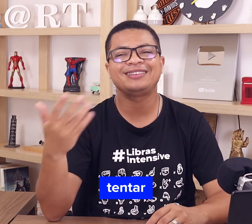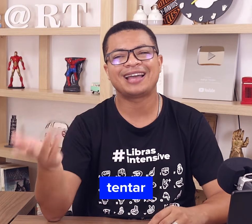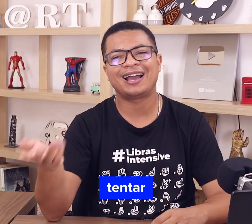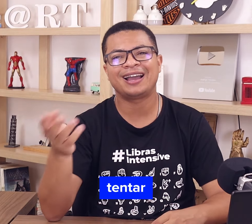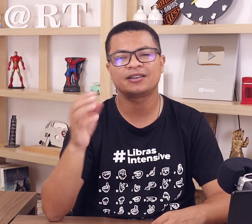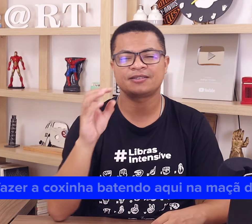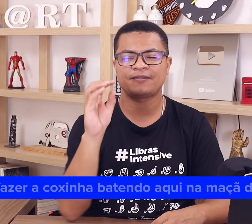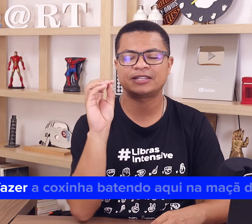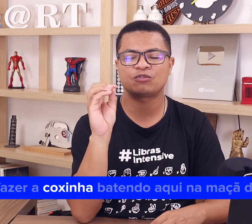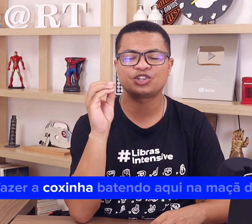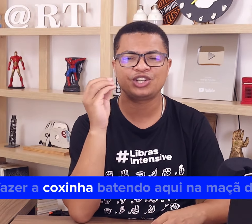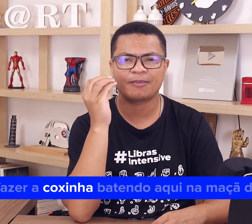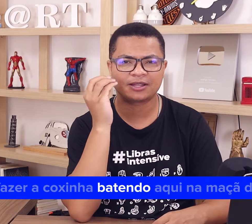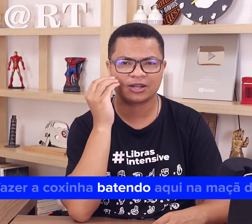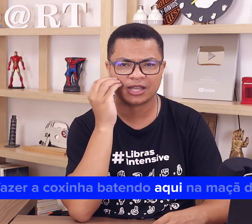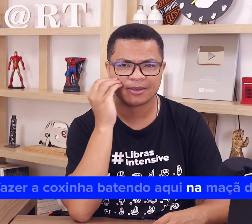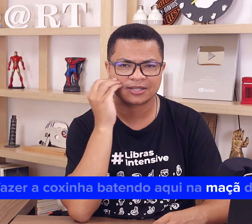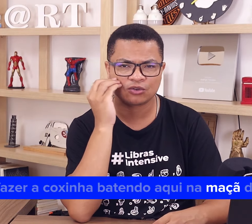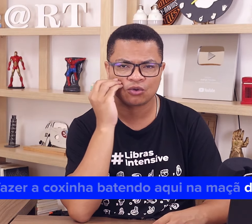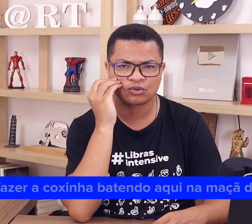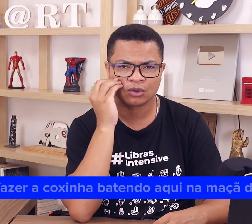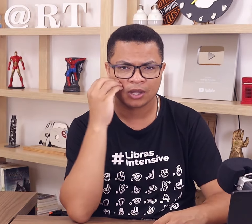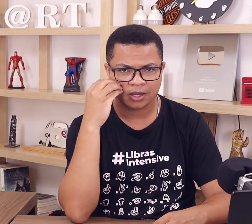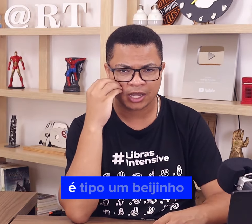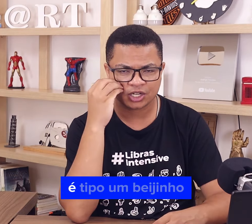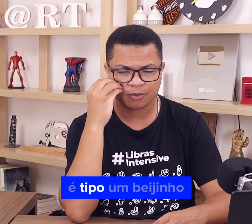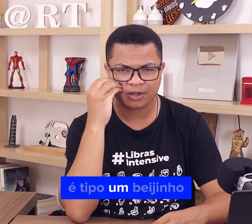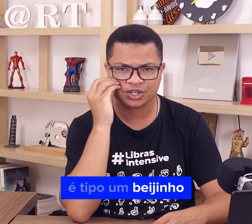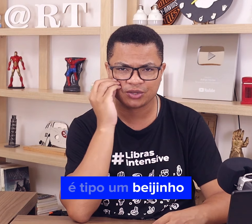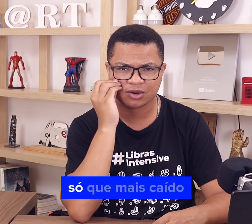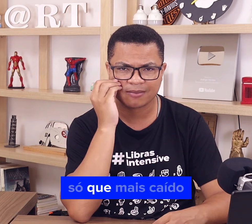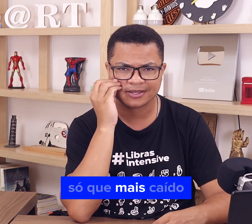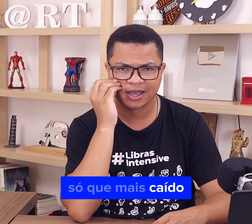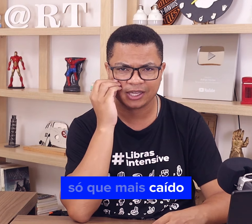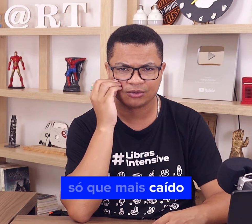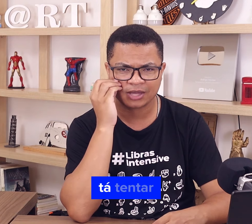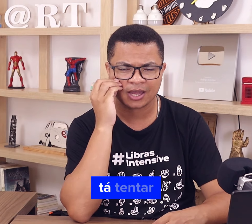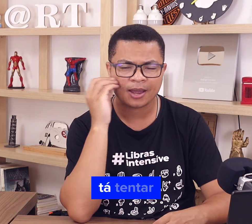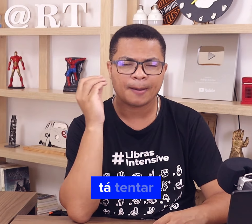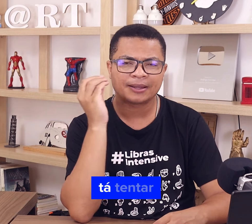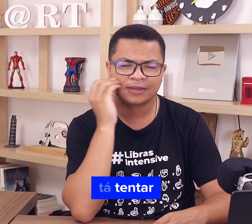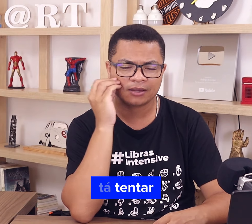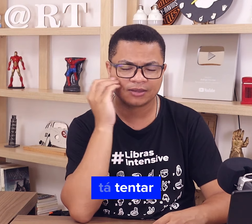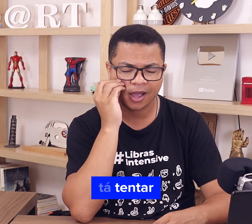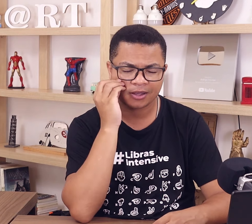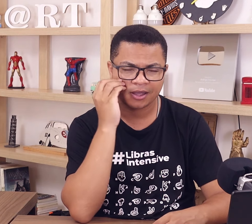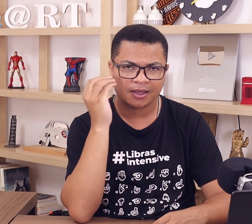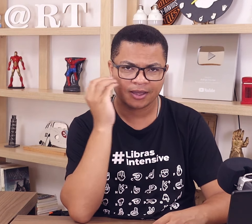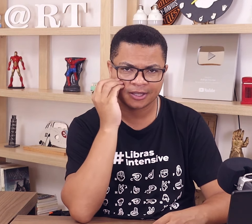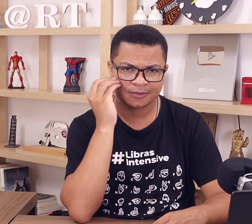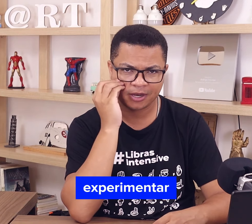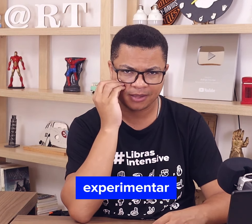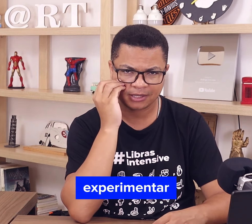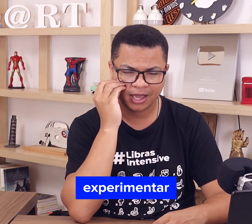Tentar. Você vai fazer a coxinha batendo aqui na maçã do rosto. É tipo um beijinho, só que mais caído, tá? Tentar. Experimentar.